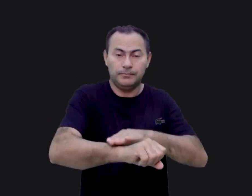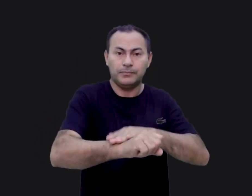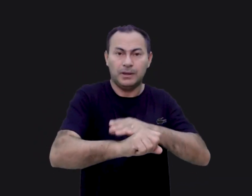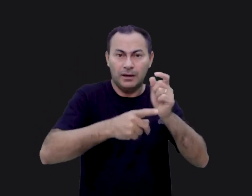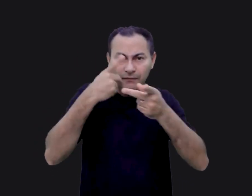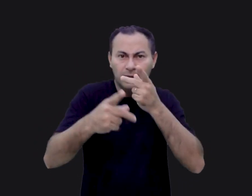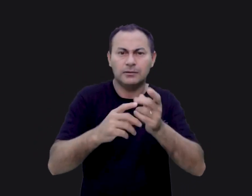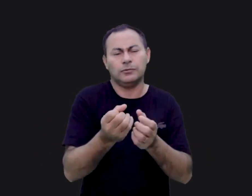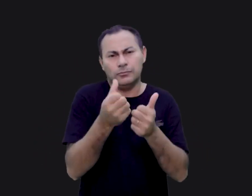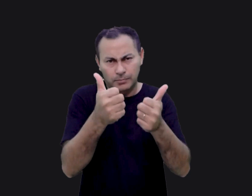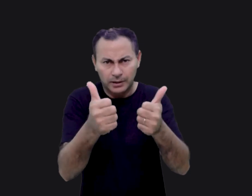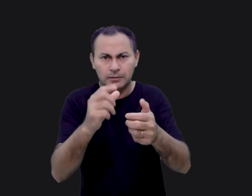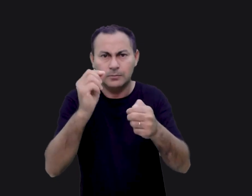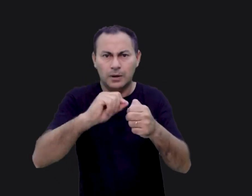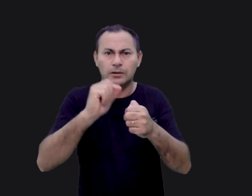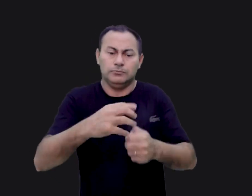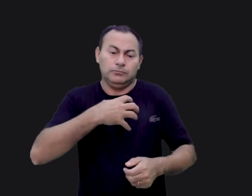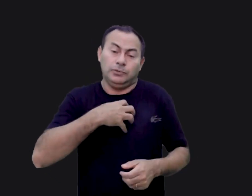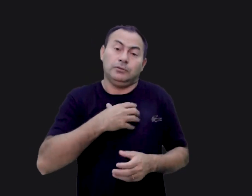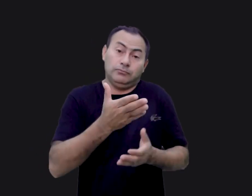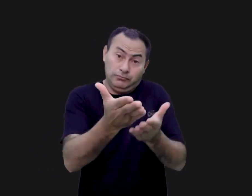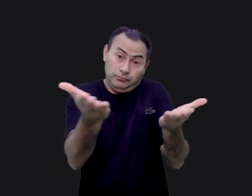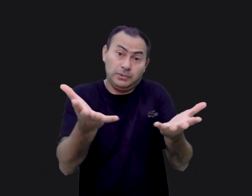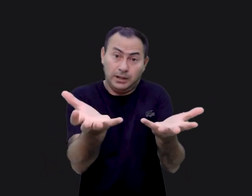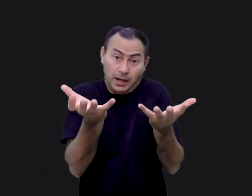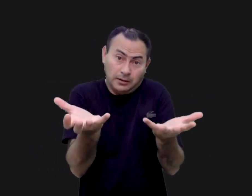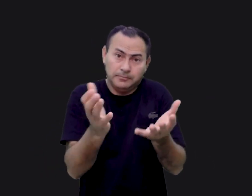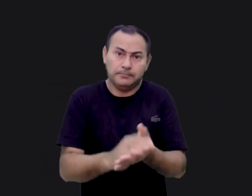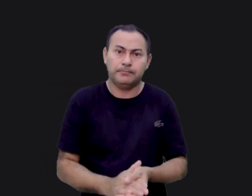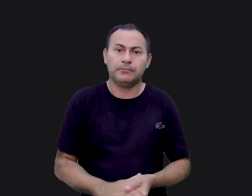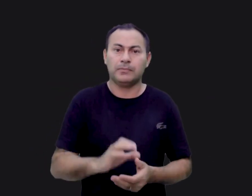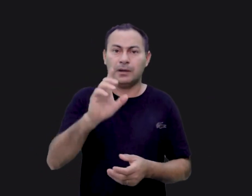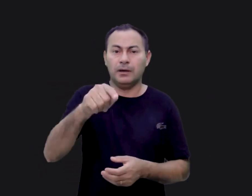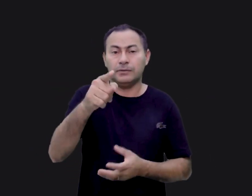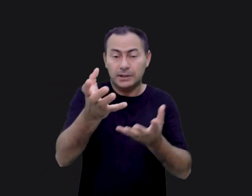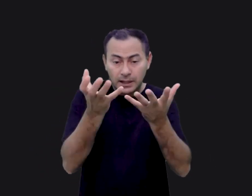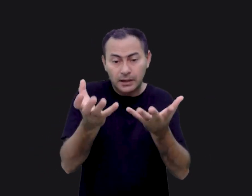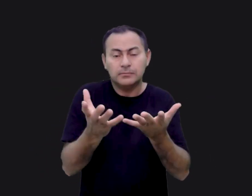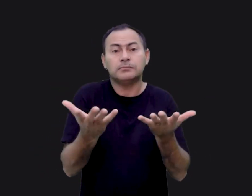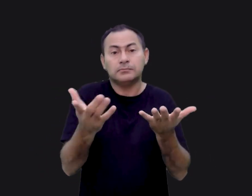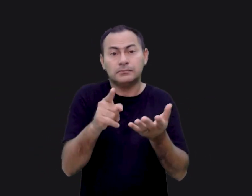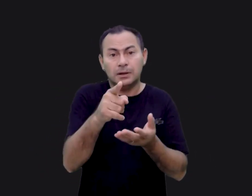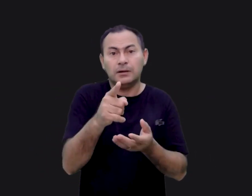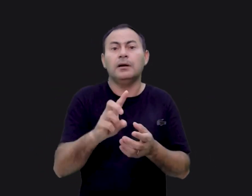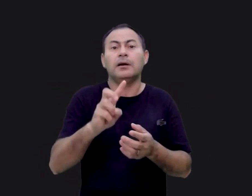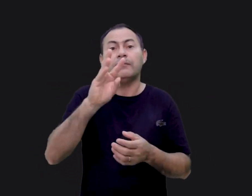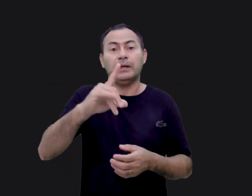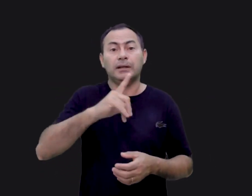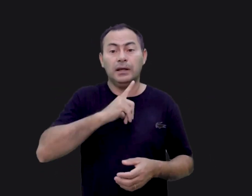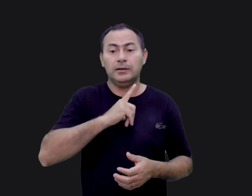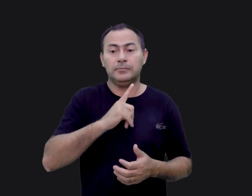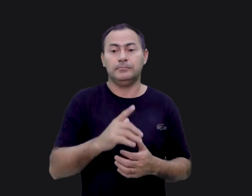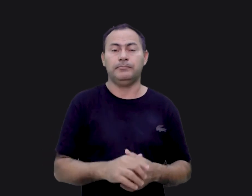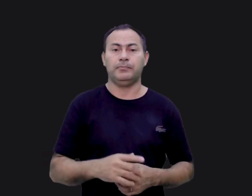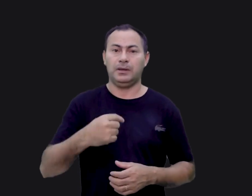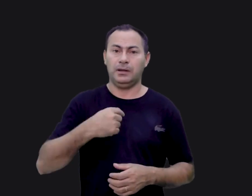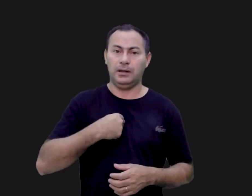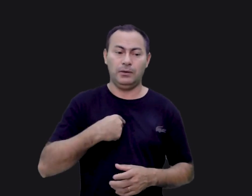chega a um ponto que diz, está muito bem, façam do jeito que vocês quiserem então. É isso que vocês querem? É isso que vocês vão ter. Eu